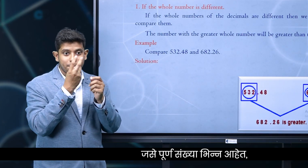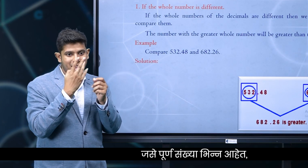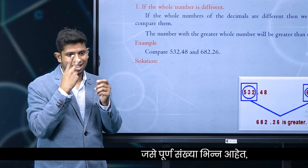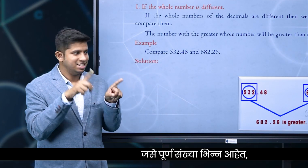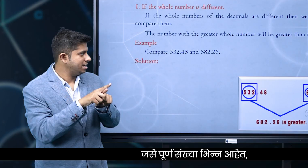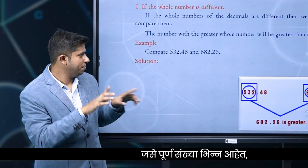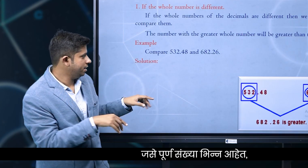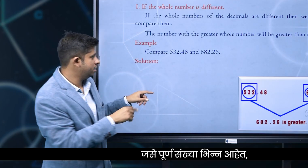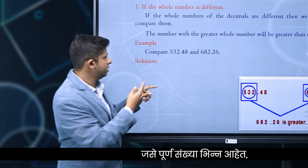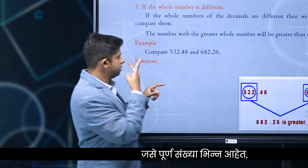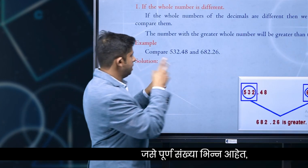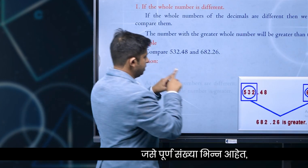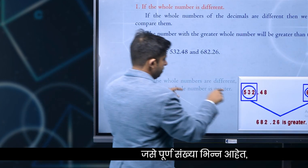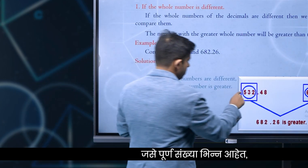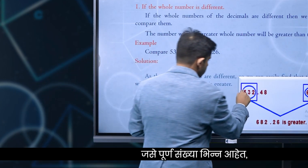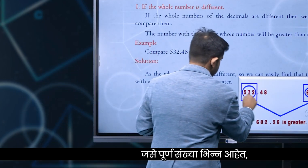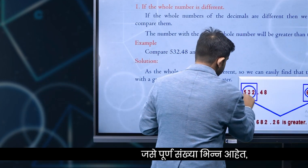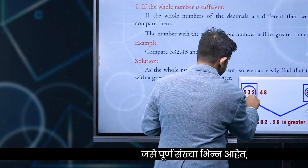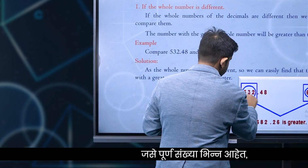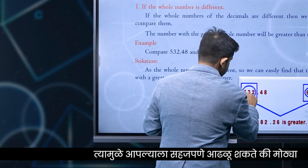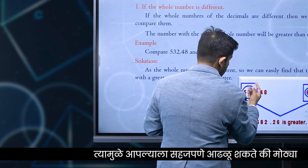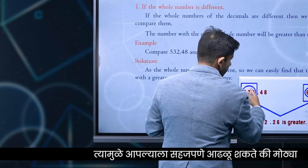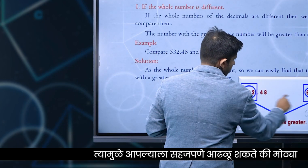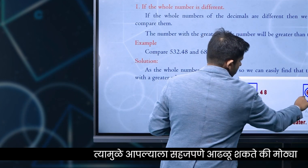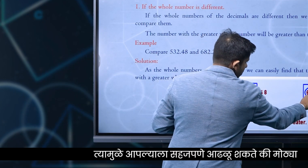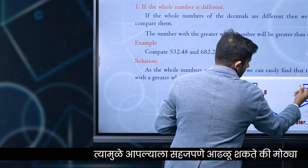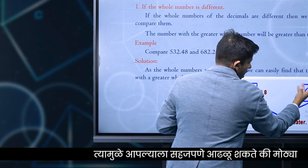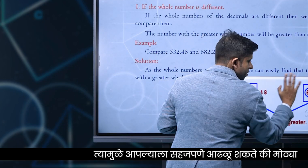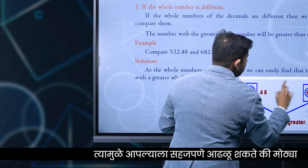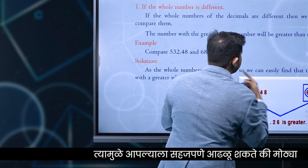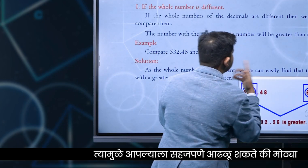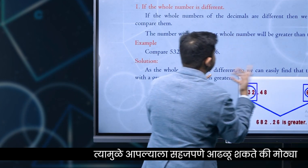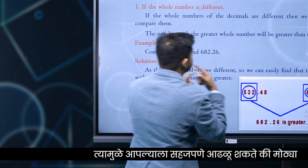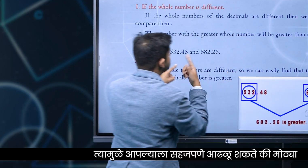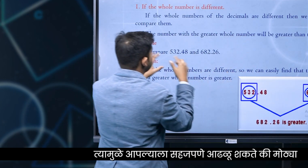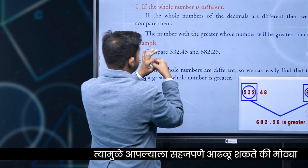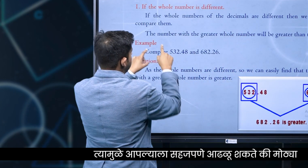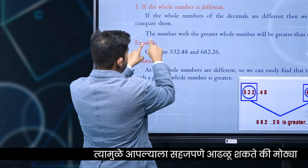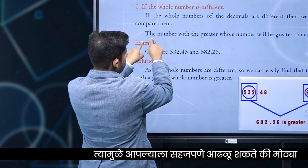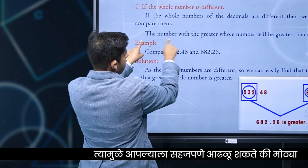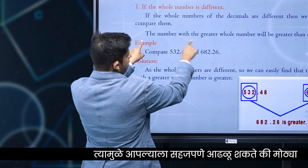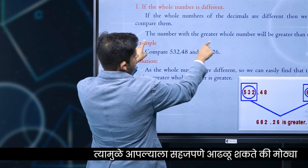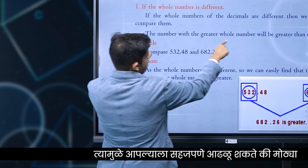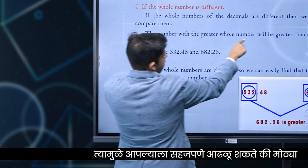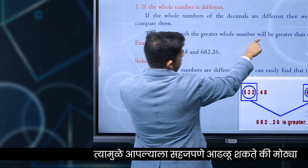जसे पूर्ण संख्या भिन्न आहेत त्यामुळे आपल्याला सहजपणे आढळू शकते की मोठ्या